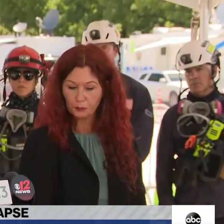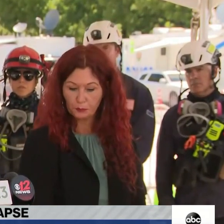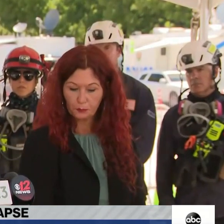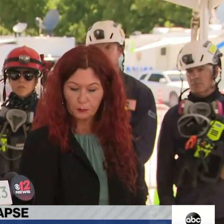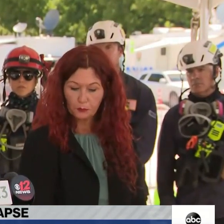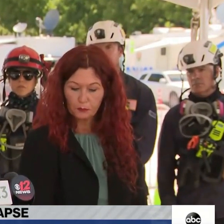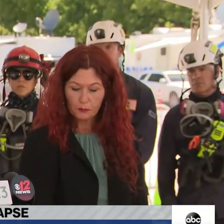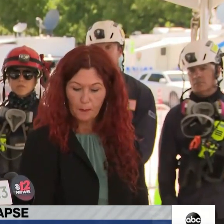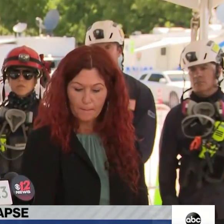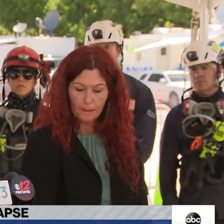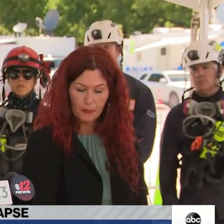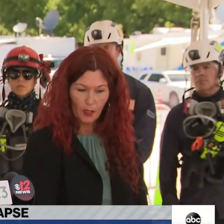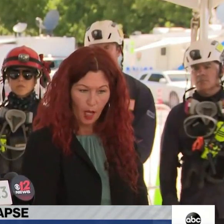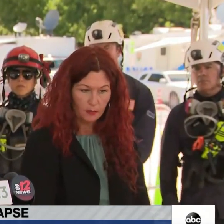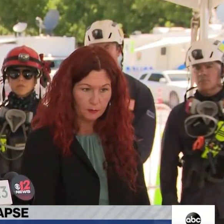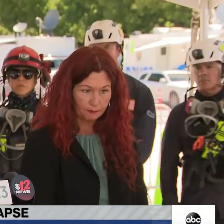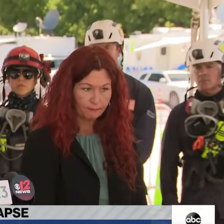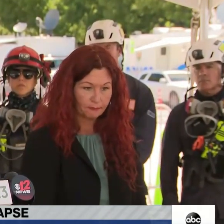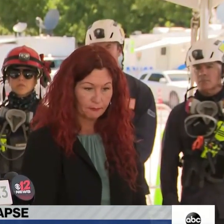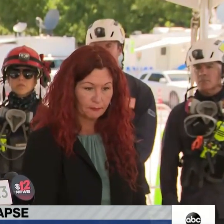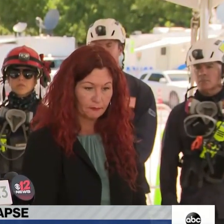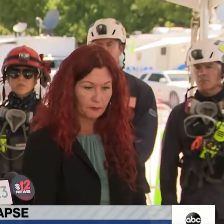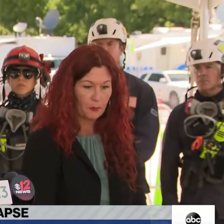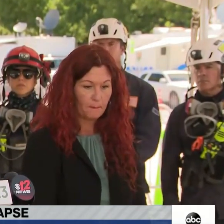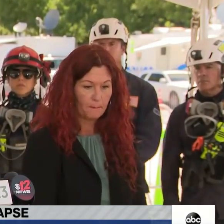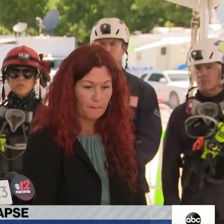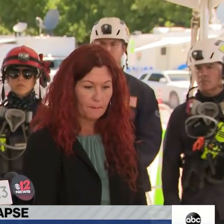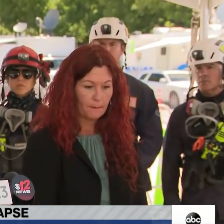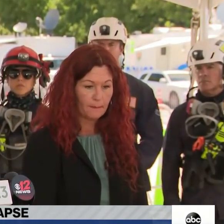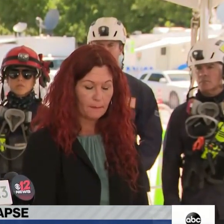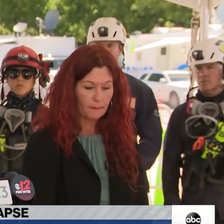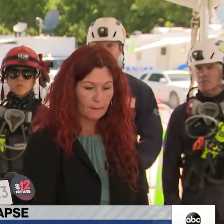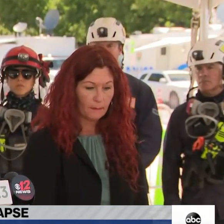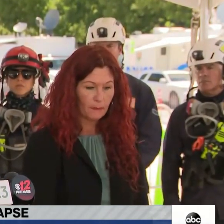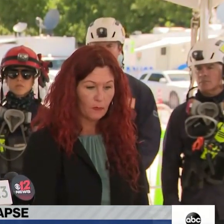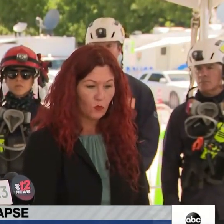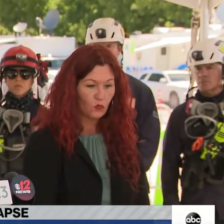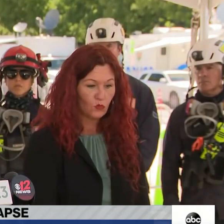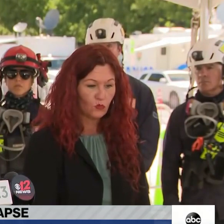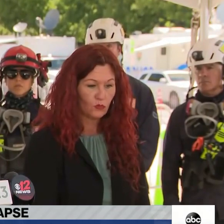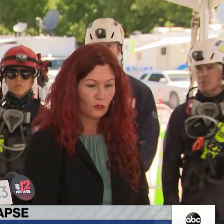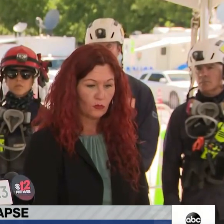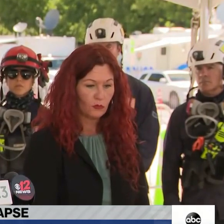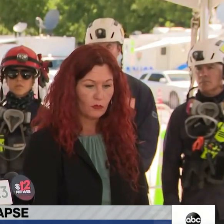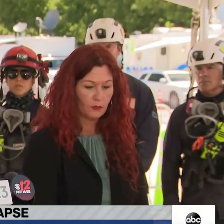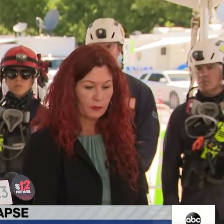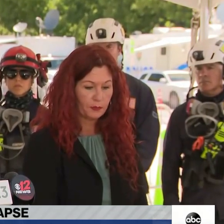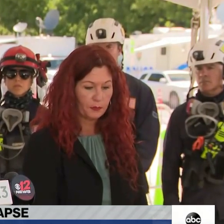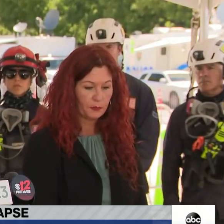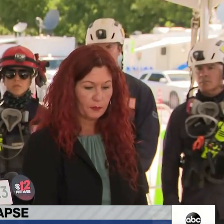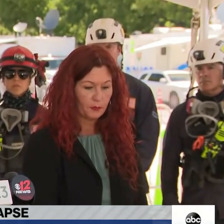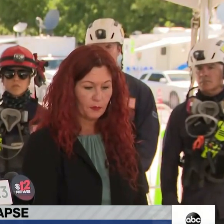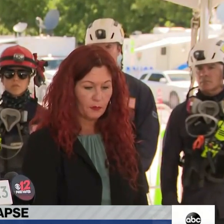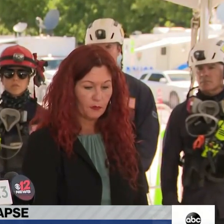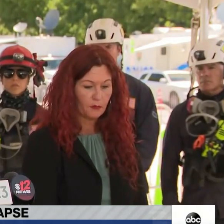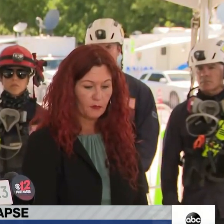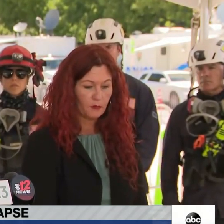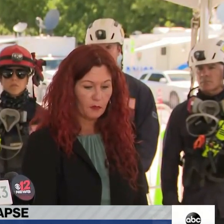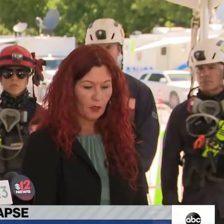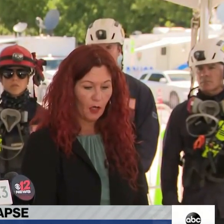Bonsoir tout le monde. Et maintenant, dans la dixième journée, l'équipe secours continue à travailler sans